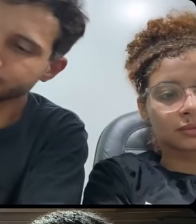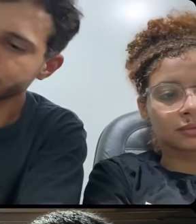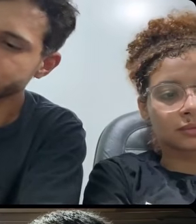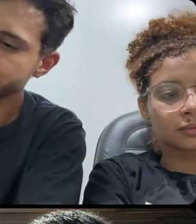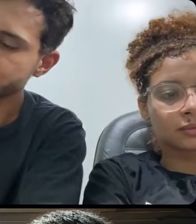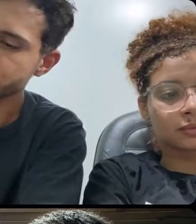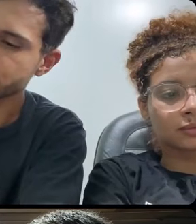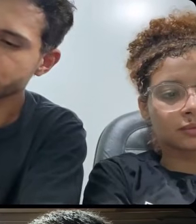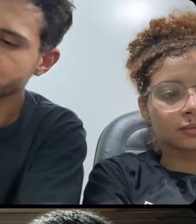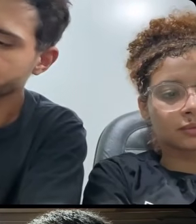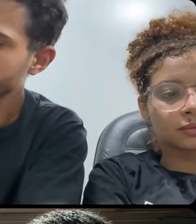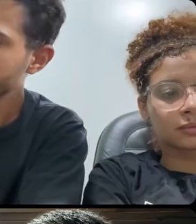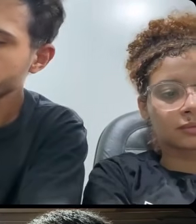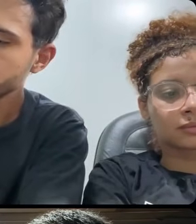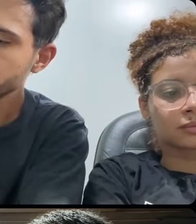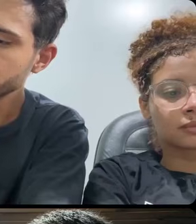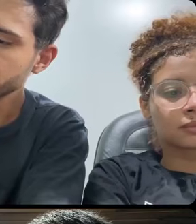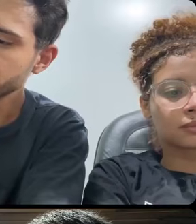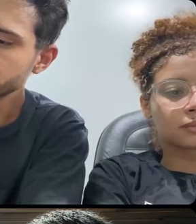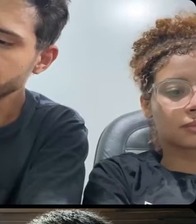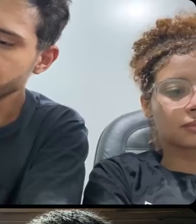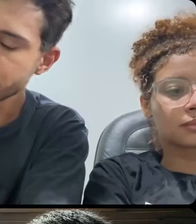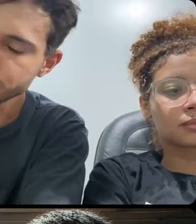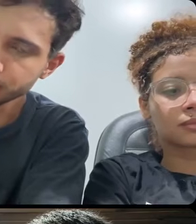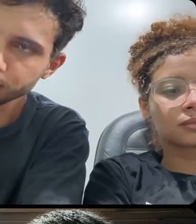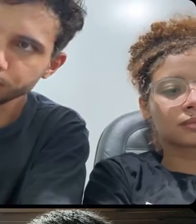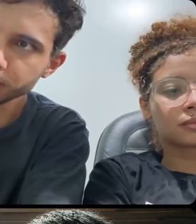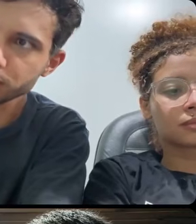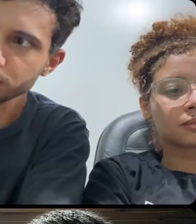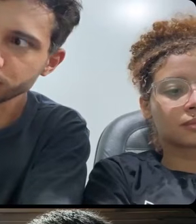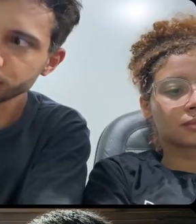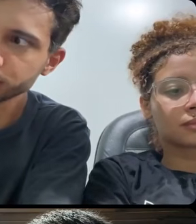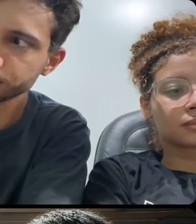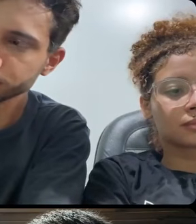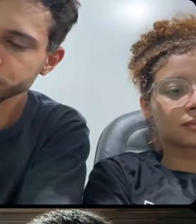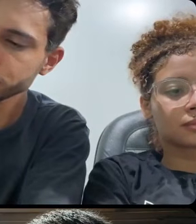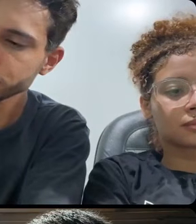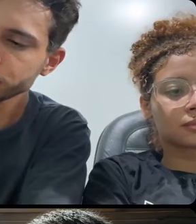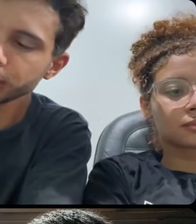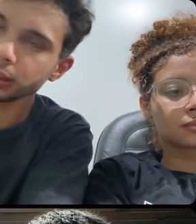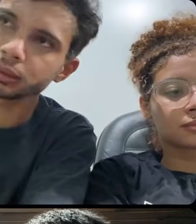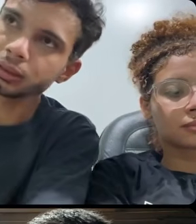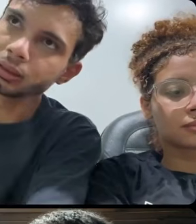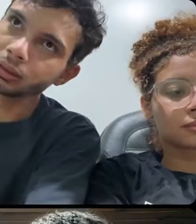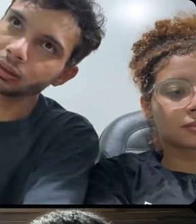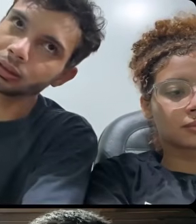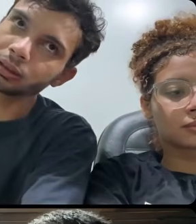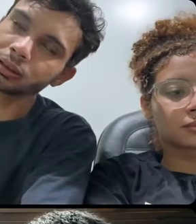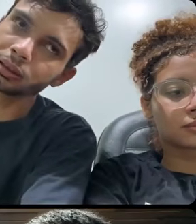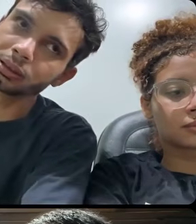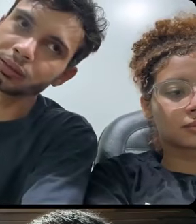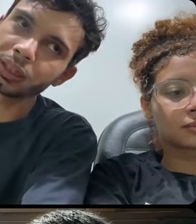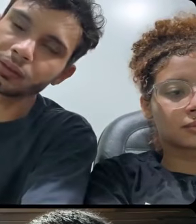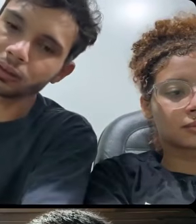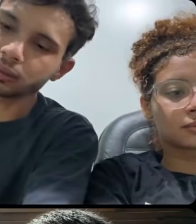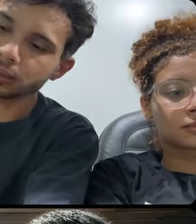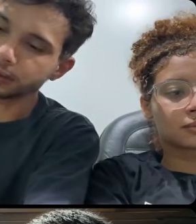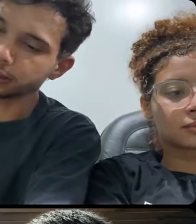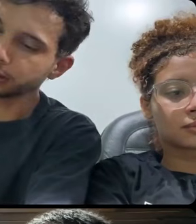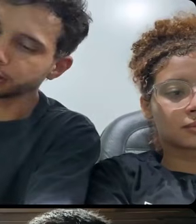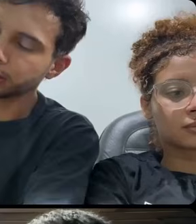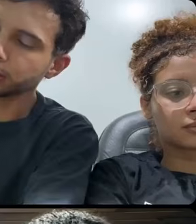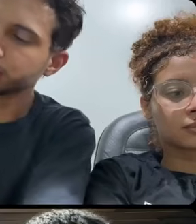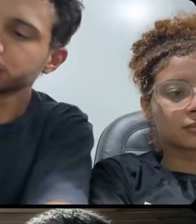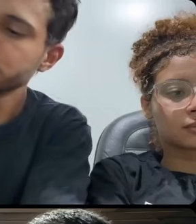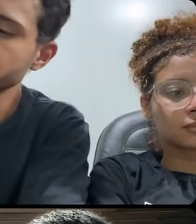rua e tudo mais. Depois que eu saí do quartel, eu comecei a andar com pessoas, né, que usavam drogas,